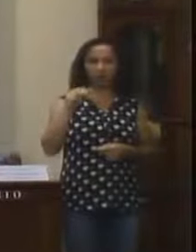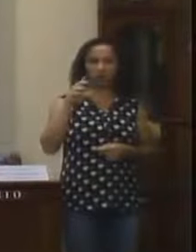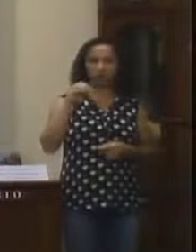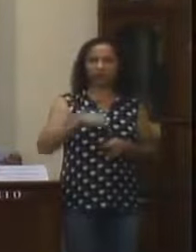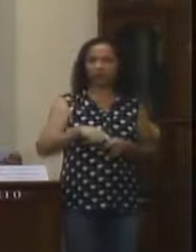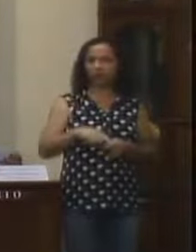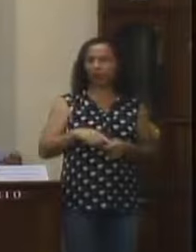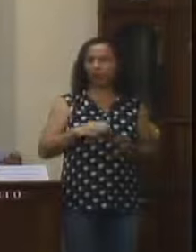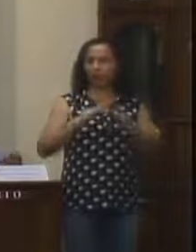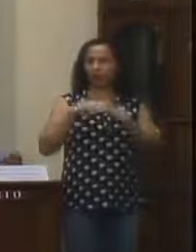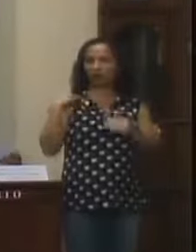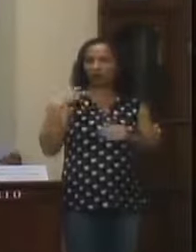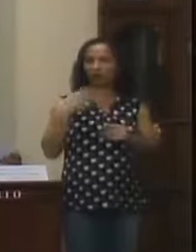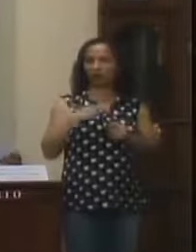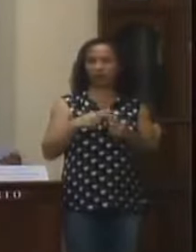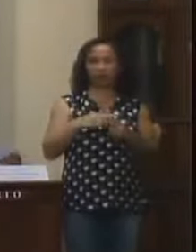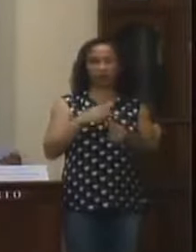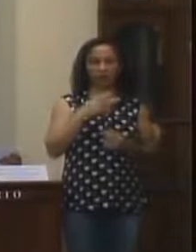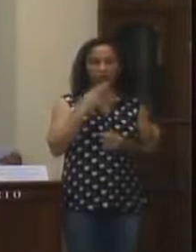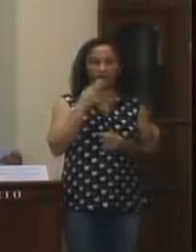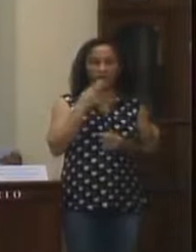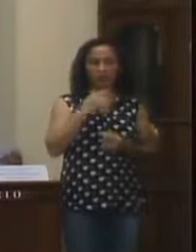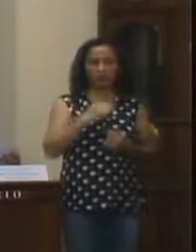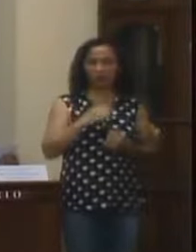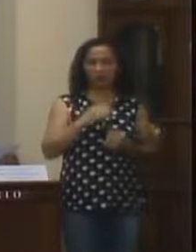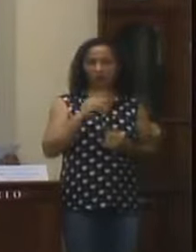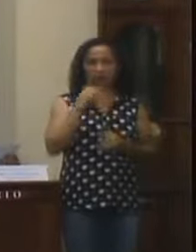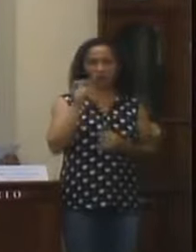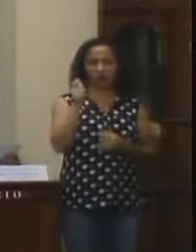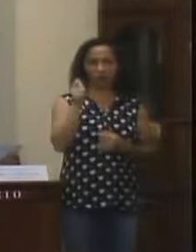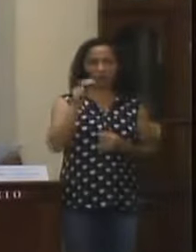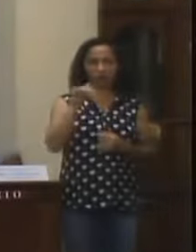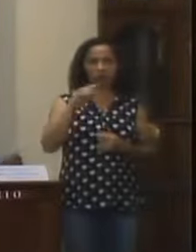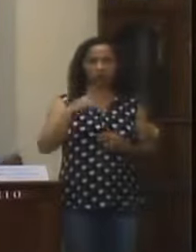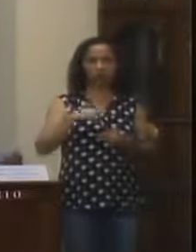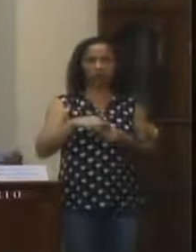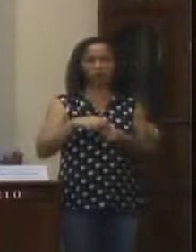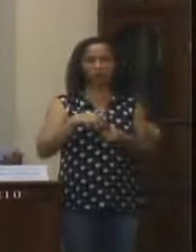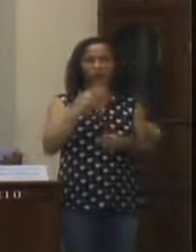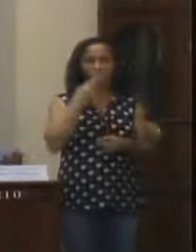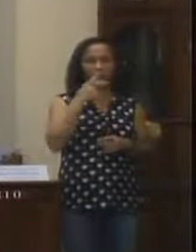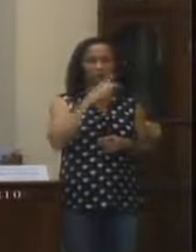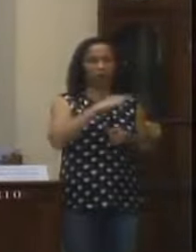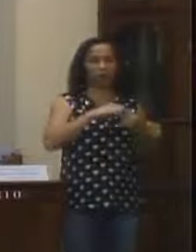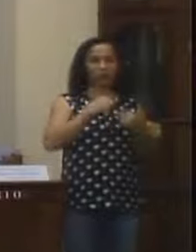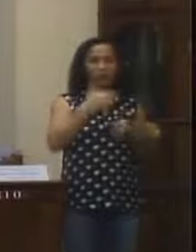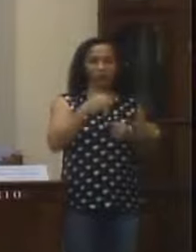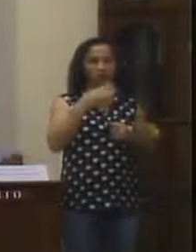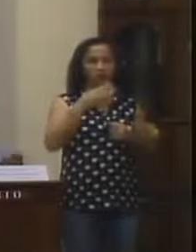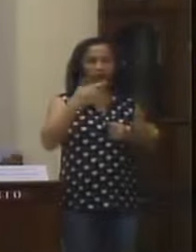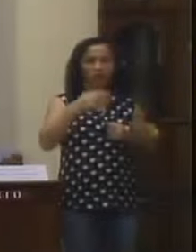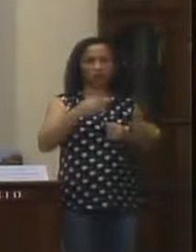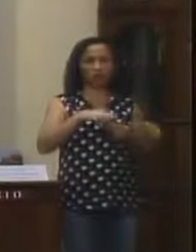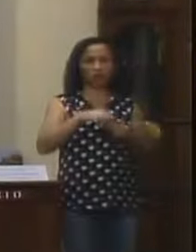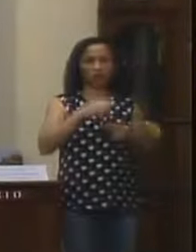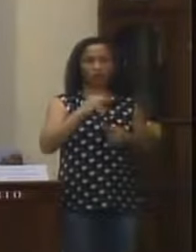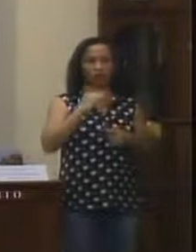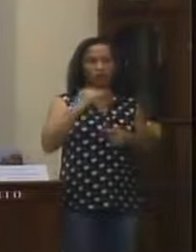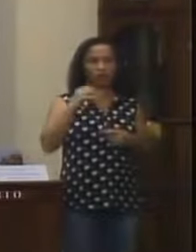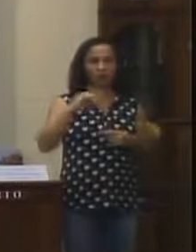A Câmara Municipal de Valença, por intermédio do vereador Deide Barbosa Nogueira, nos termos do artigo 147, inciso 1 do Regimento Interno,